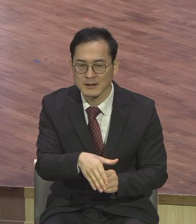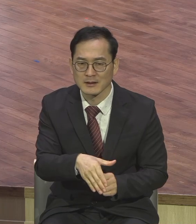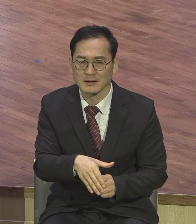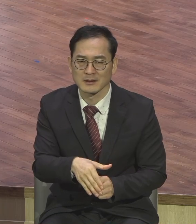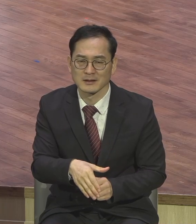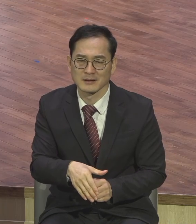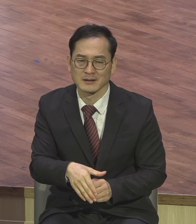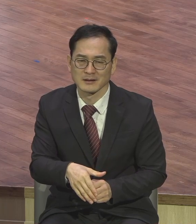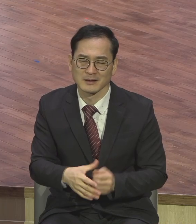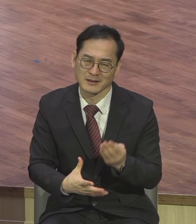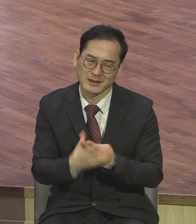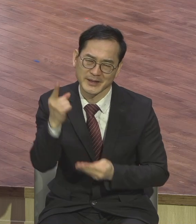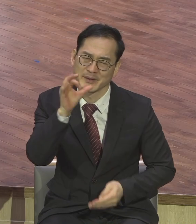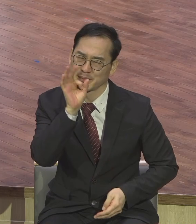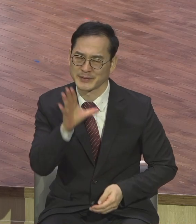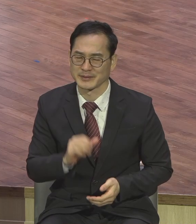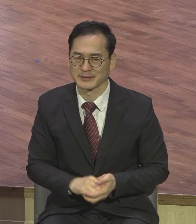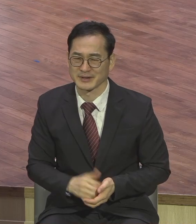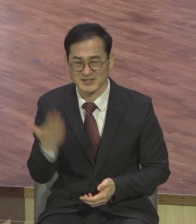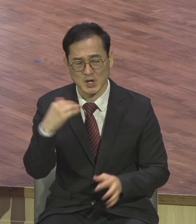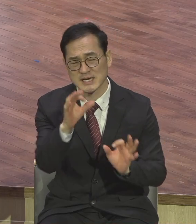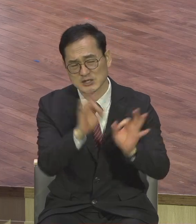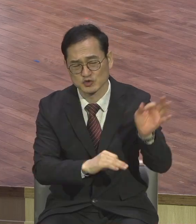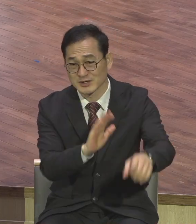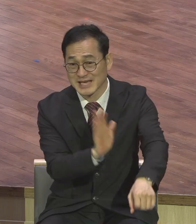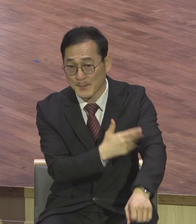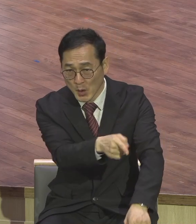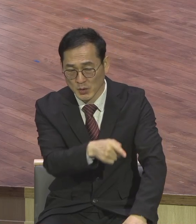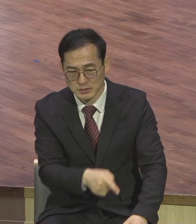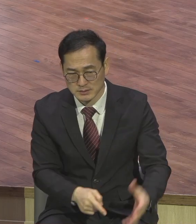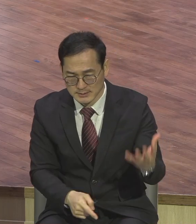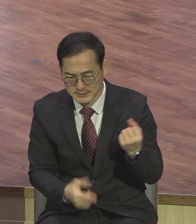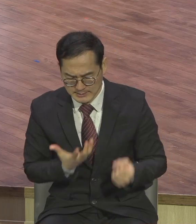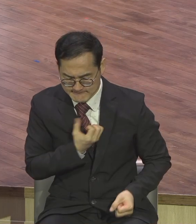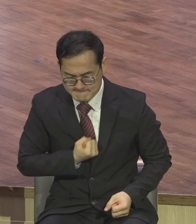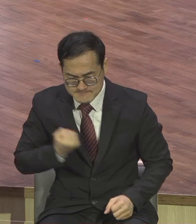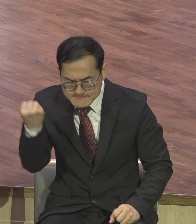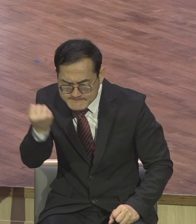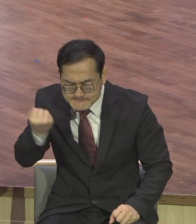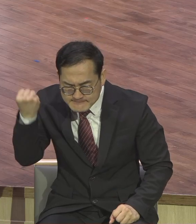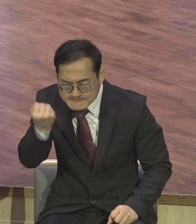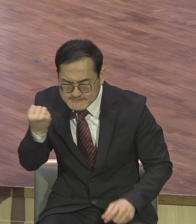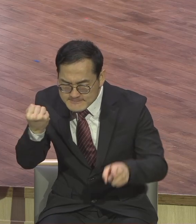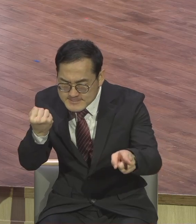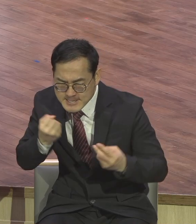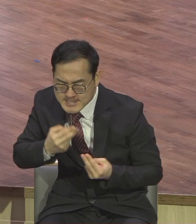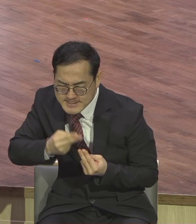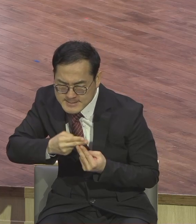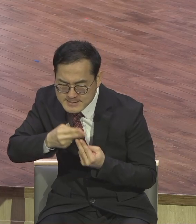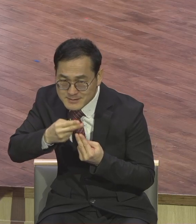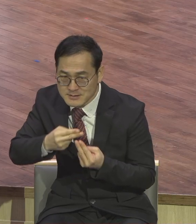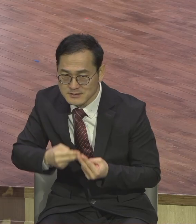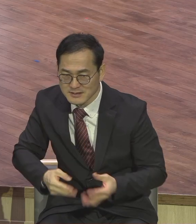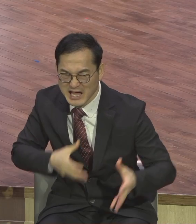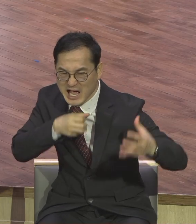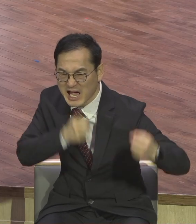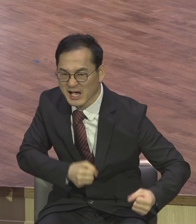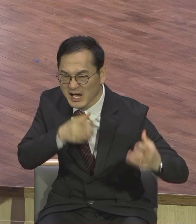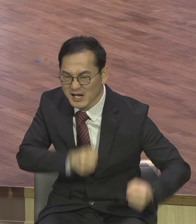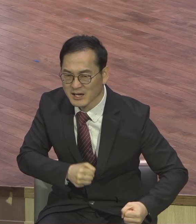마찬가지. 과거에 한번 실수한 거 가지고 계속 물고 있으면 하나 안 됩니다. 지옥같이 살지,